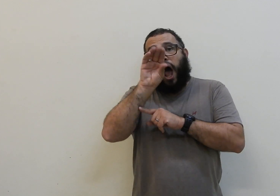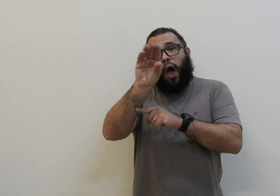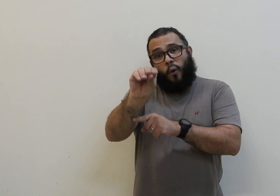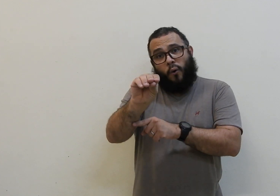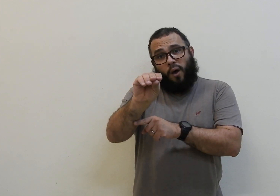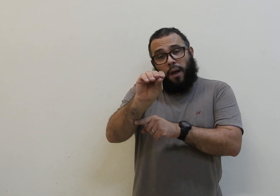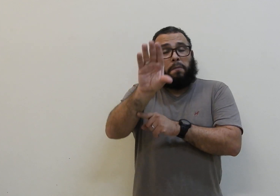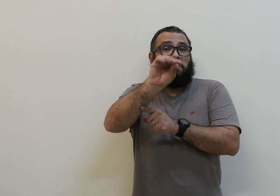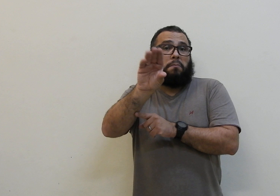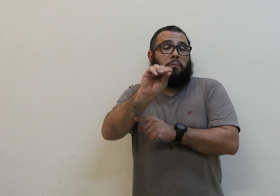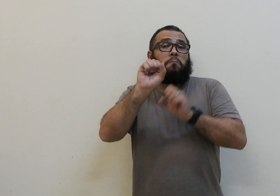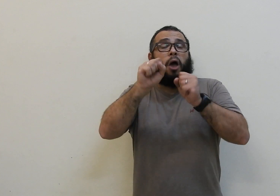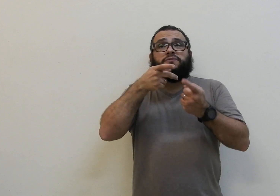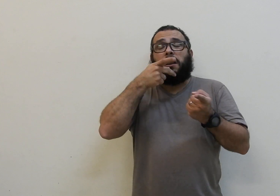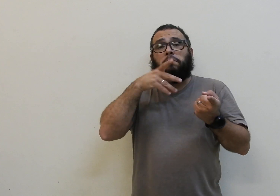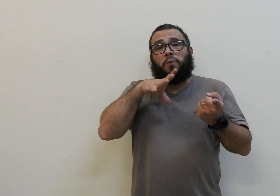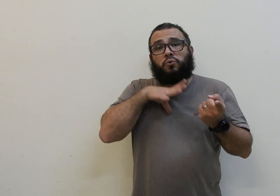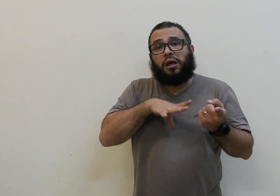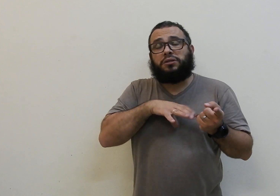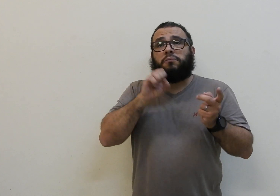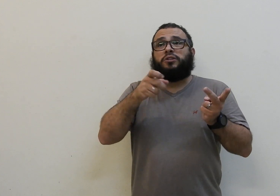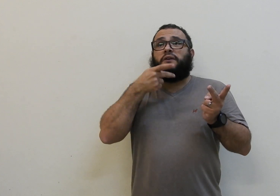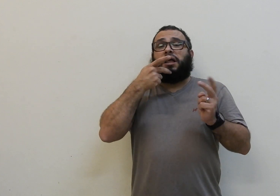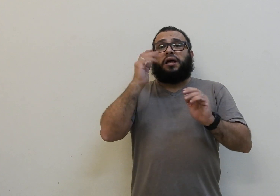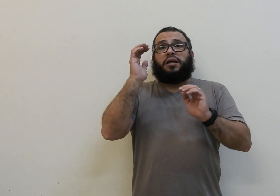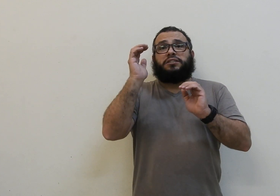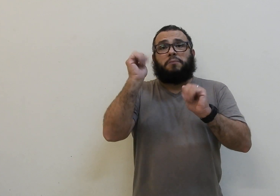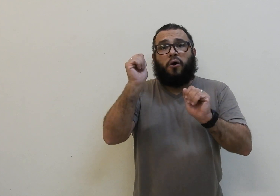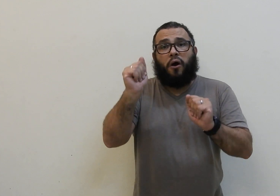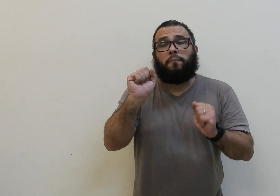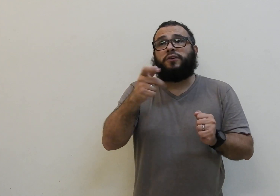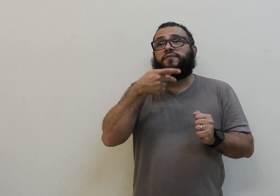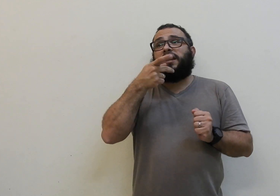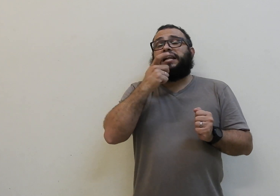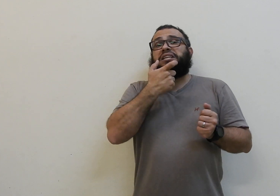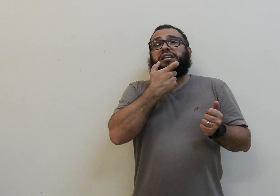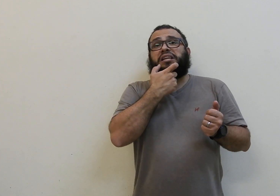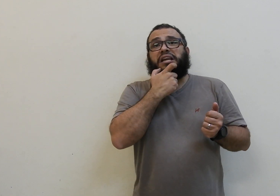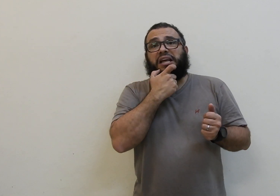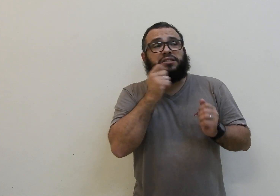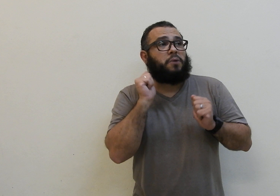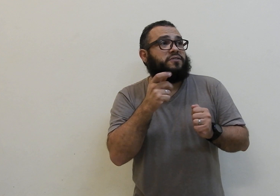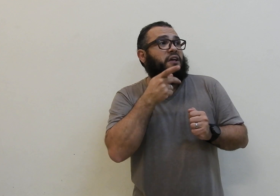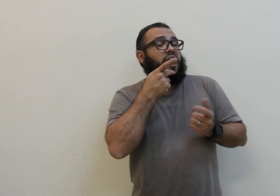que pode ser de forma oral, né? Pode-se falar português, pode-se falar espanhol, pode-se